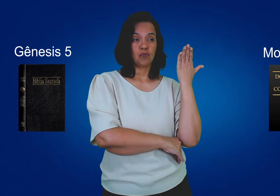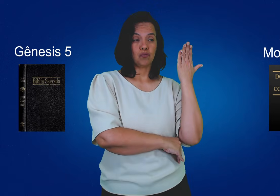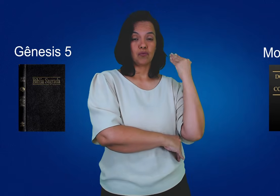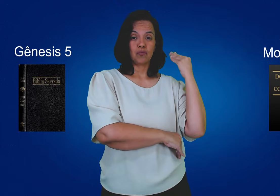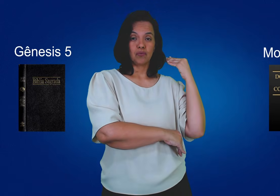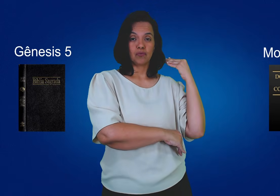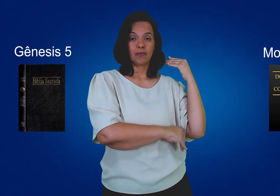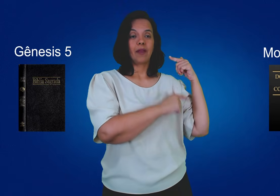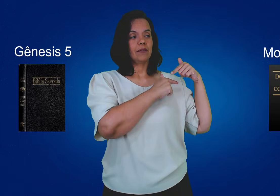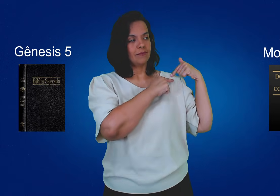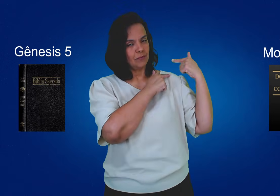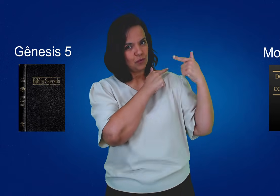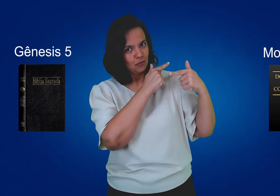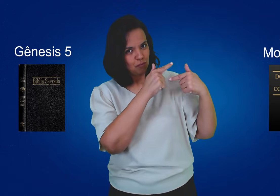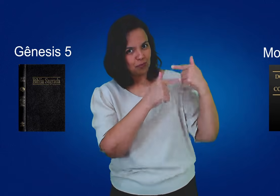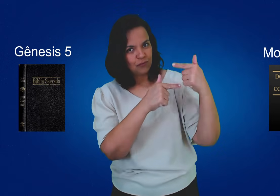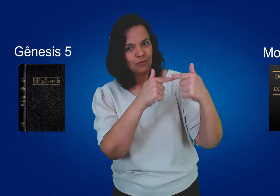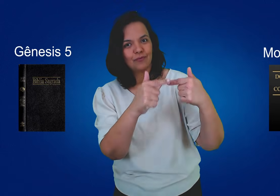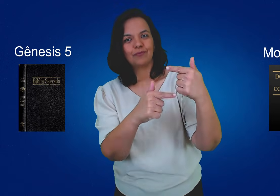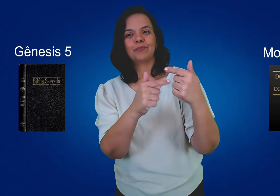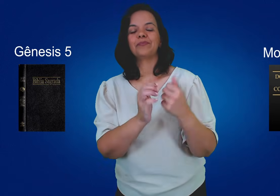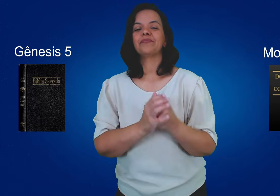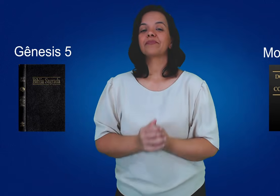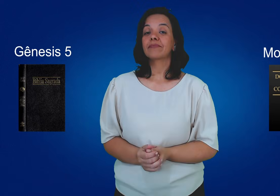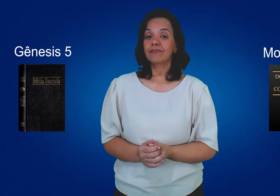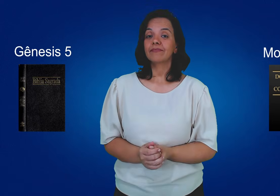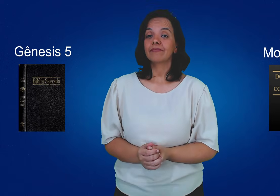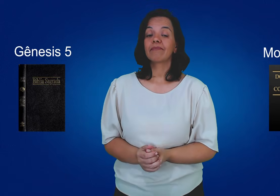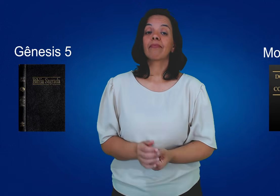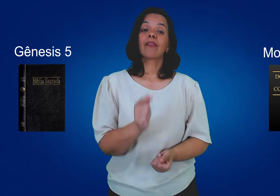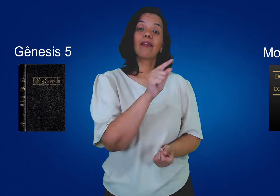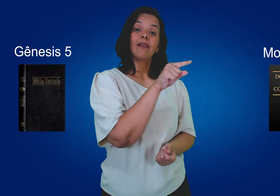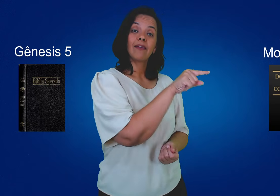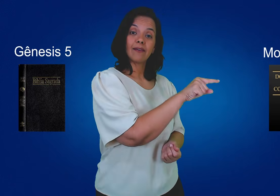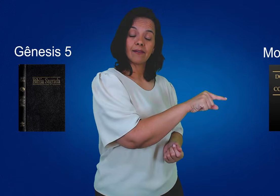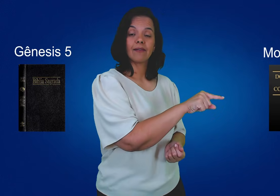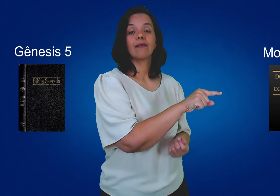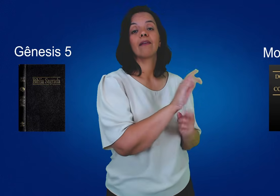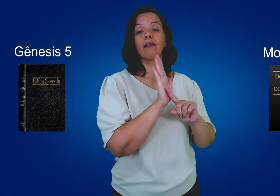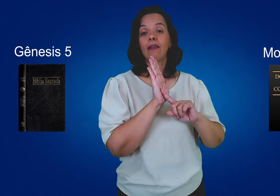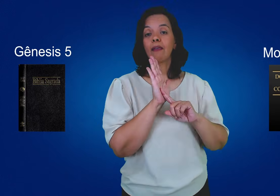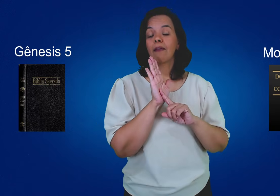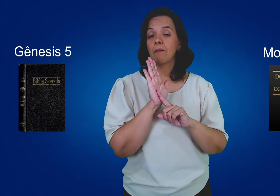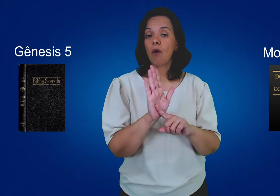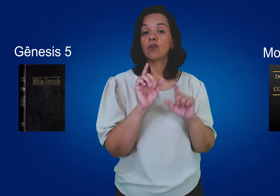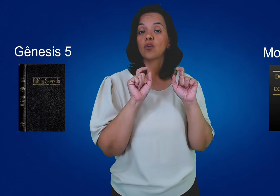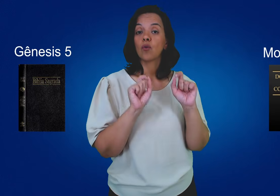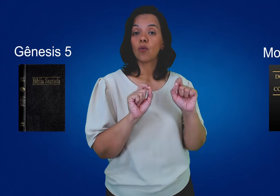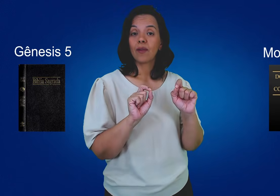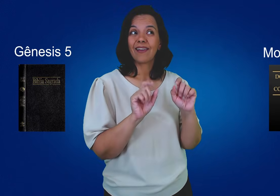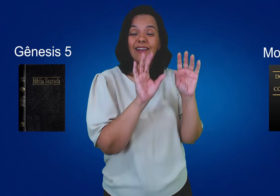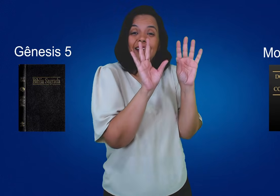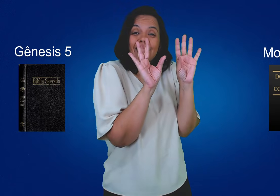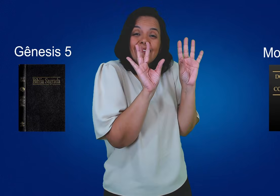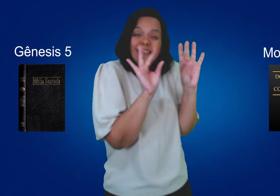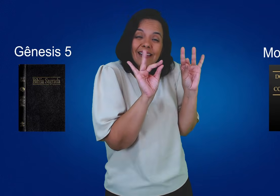existiram antes de nós e a geração futura. E no livro de Moisés